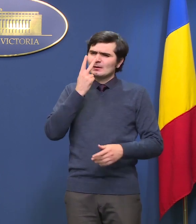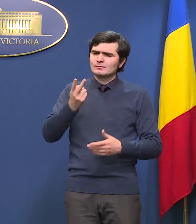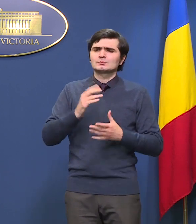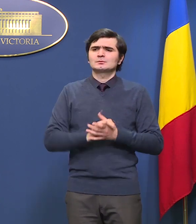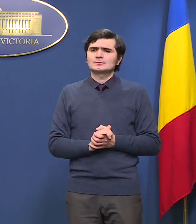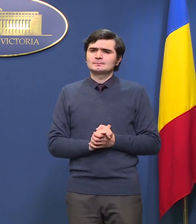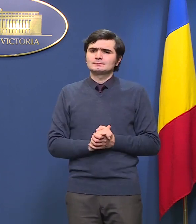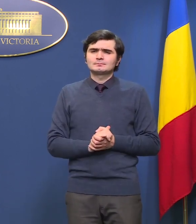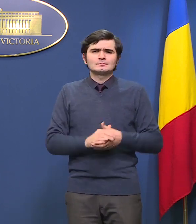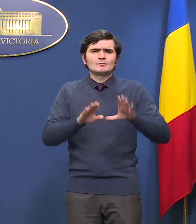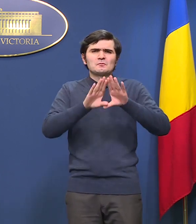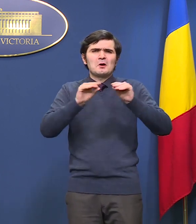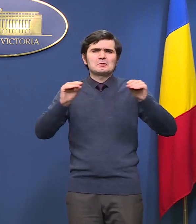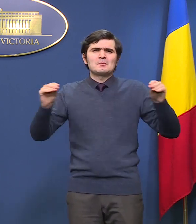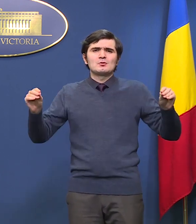de